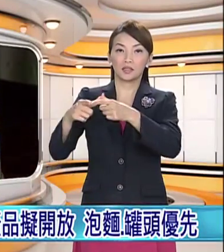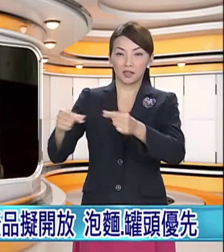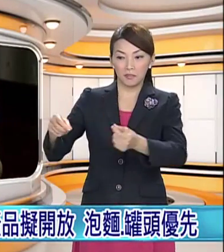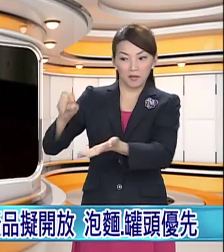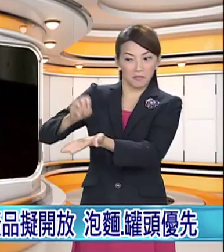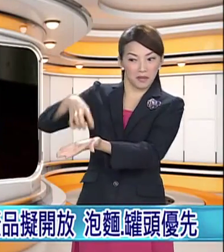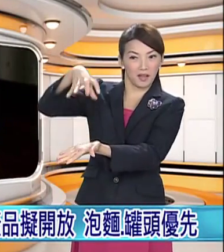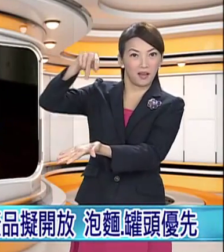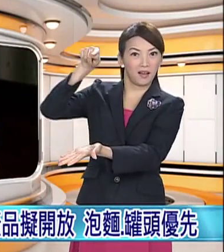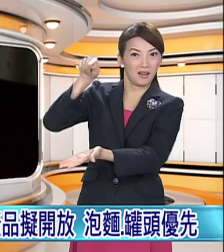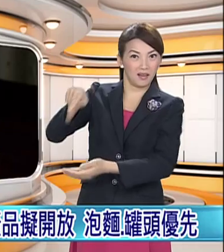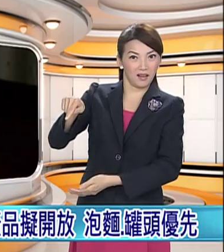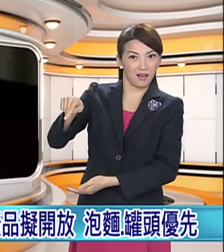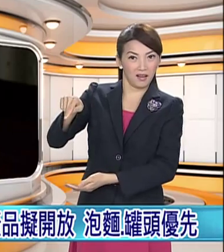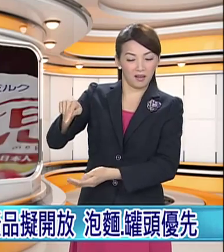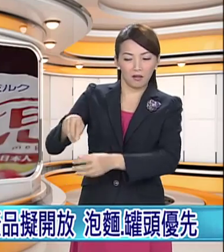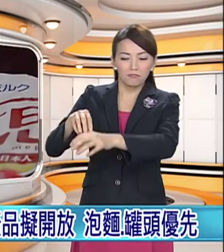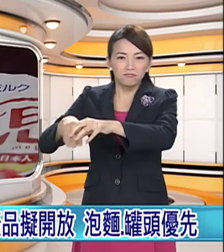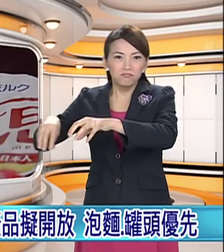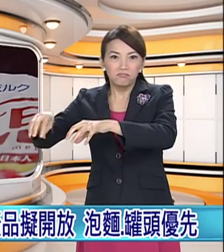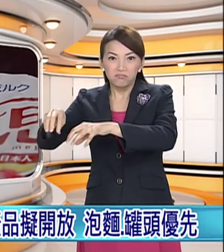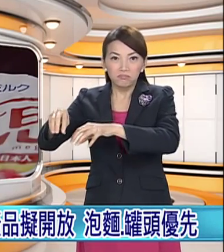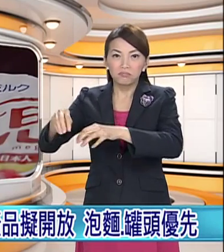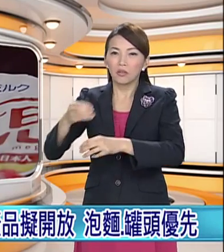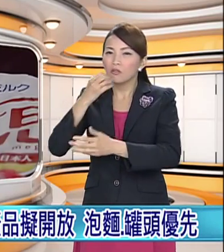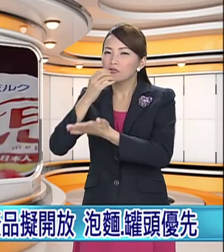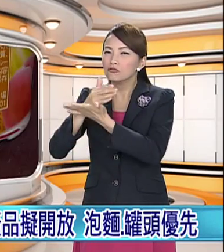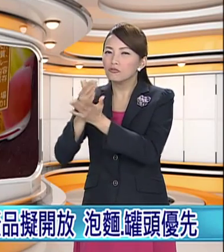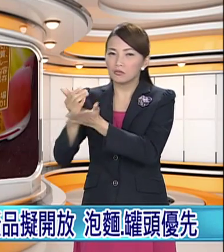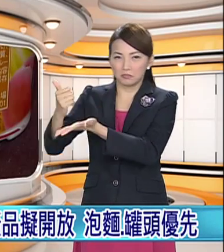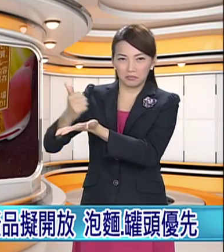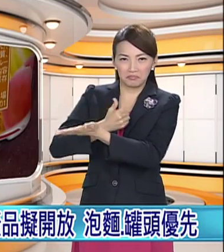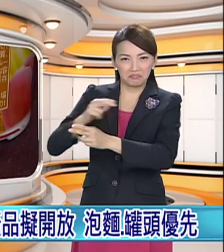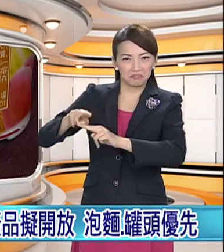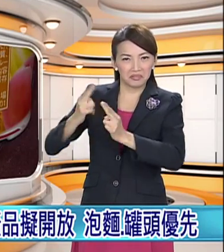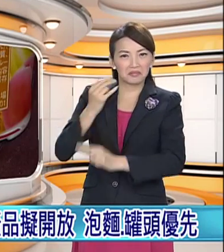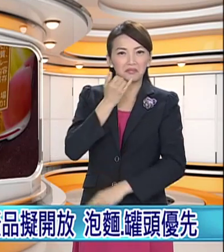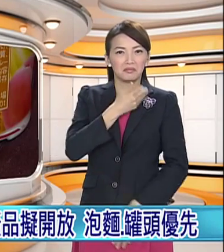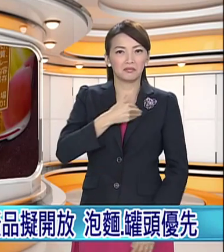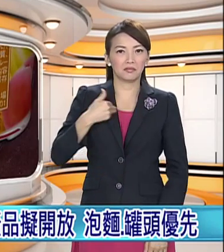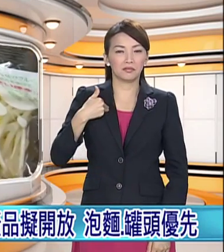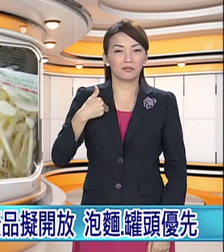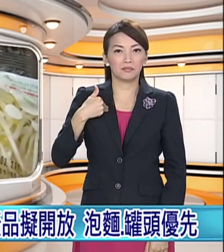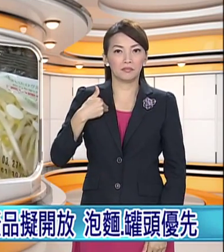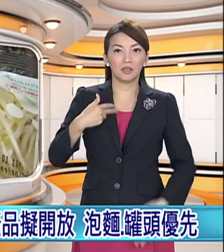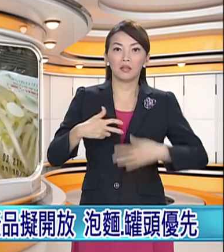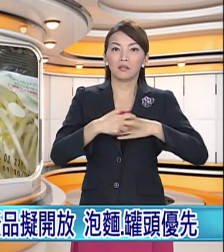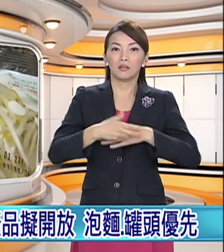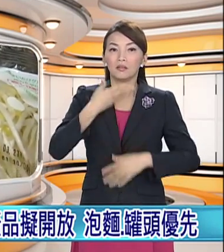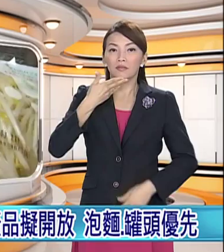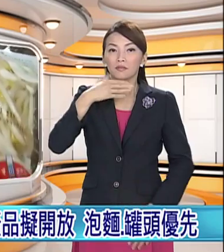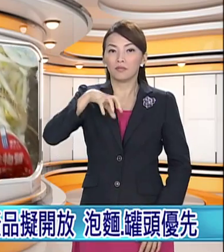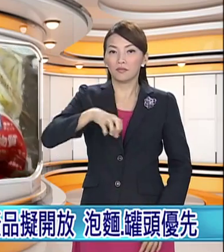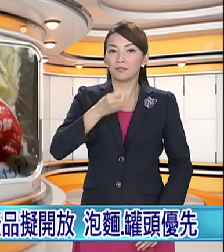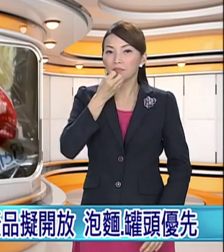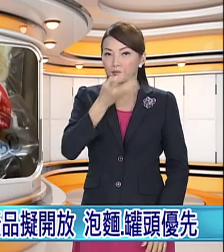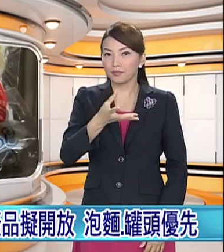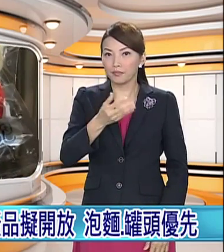日本核灾区的部分食品可能将在台湾解禁。卫福部证实，如